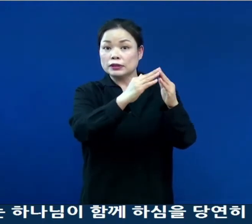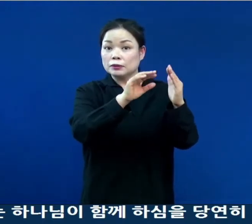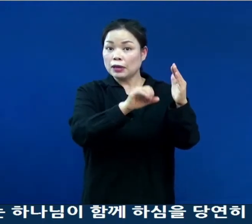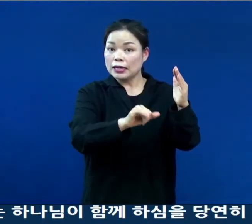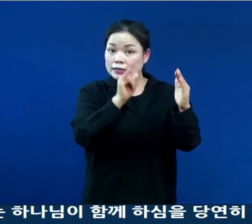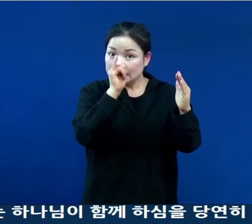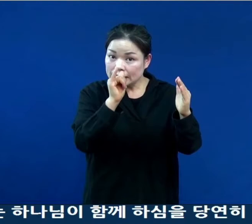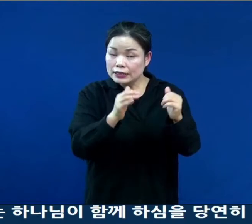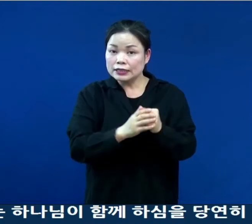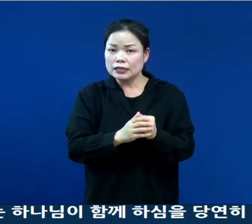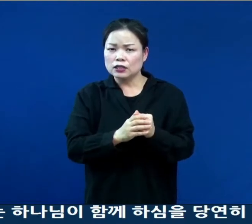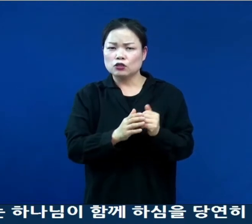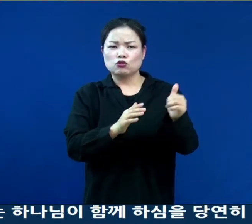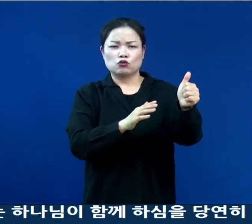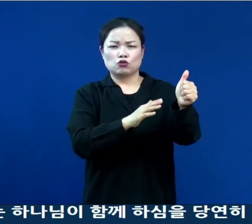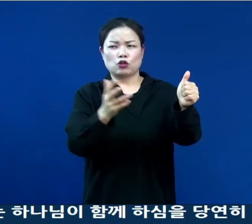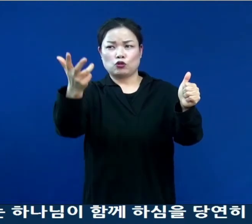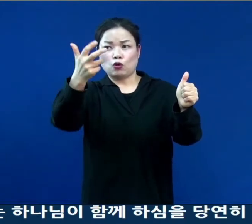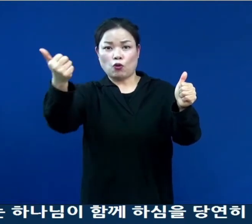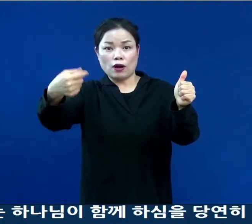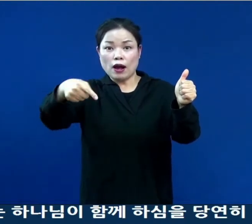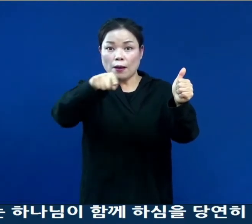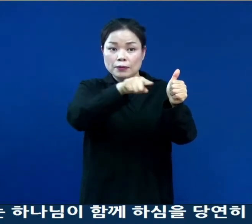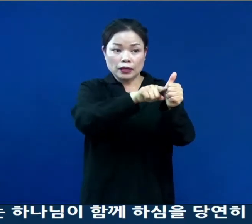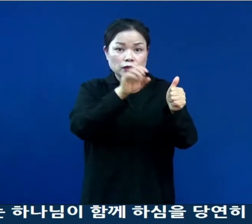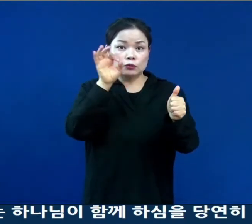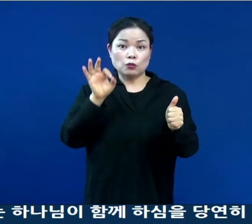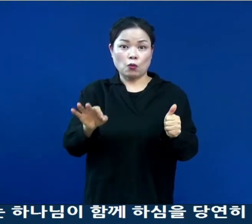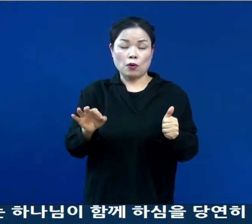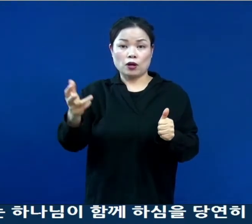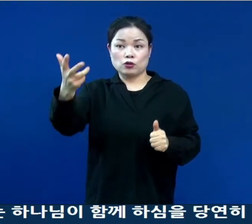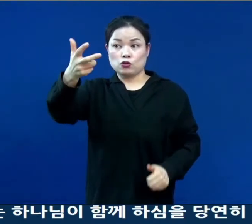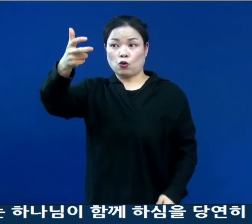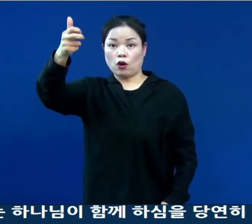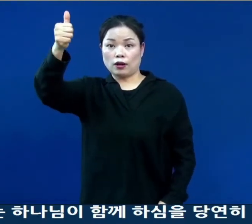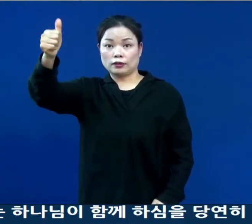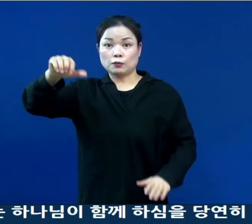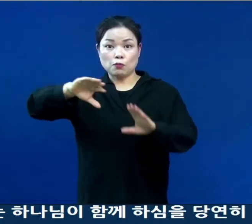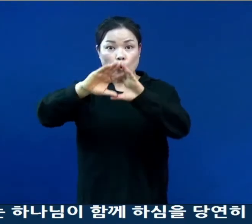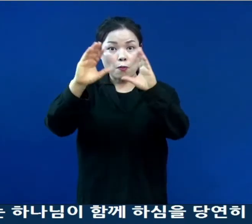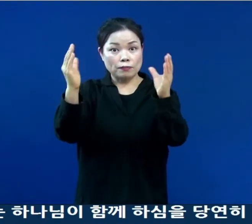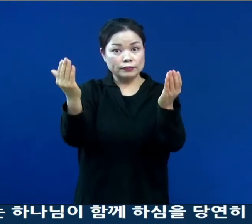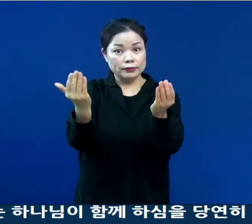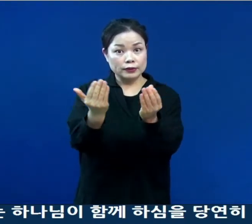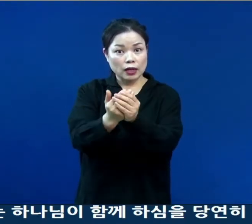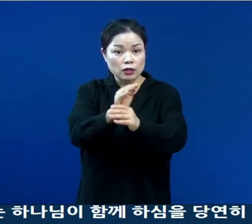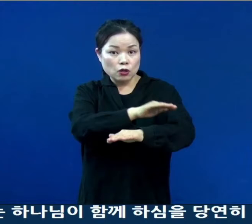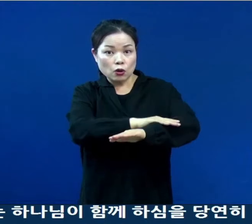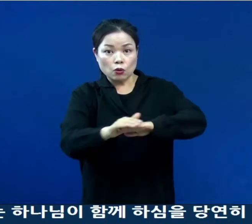있으니 그의 주인이 여호와께서 그와 함께 하심을 보며 또 여호와께서 그의 범사에